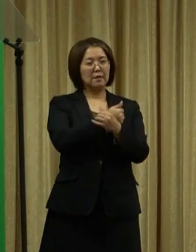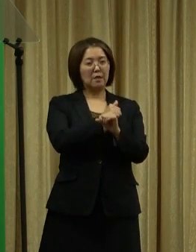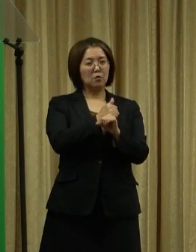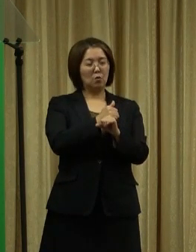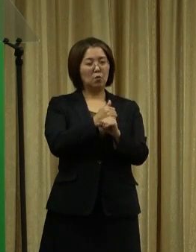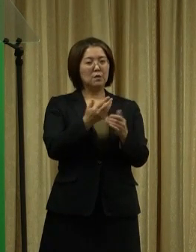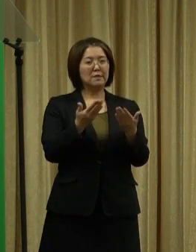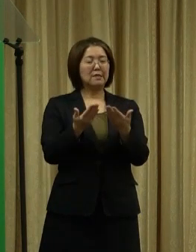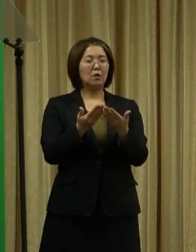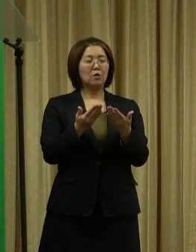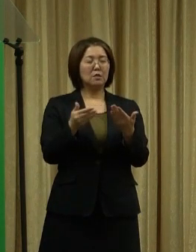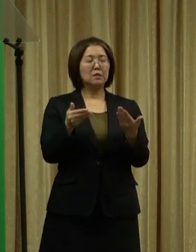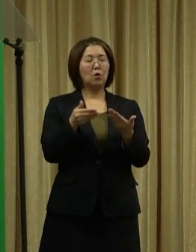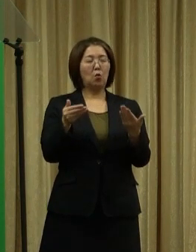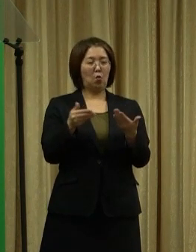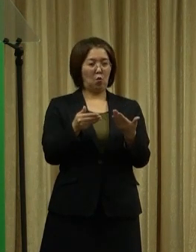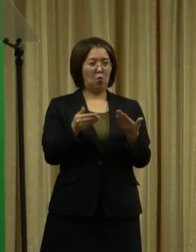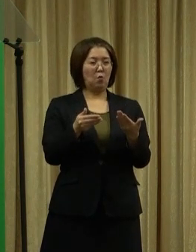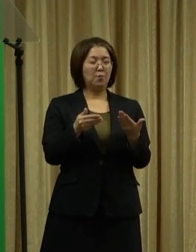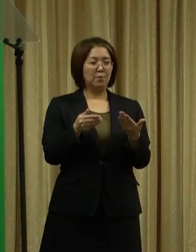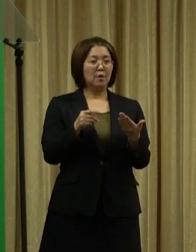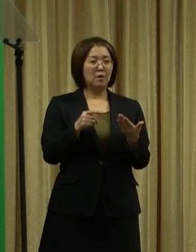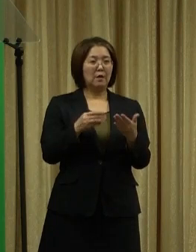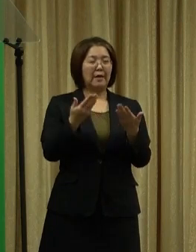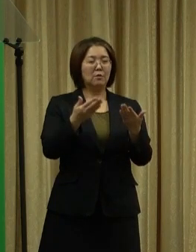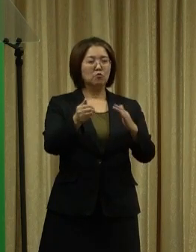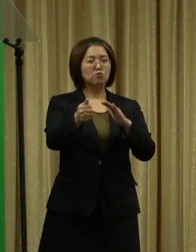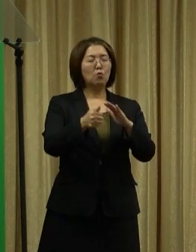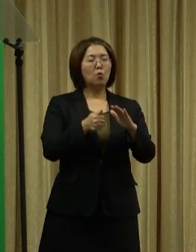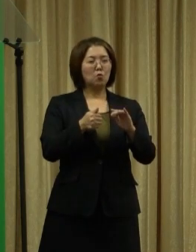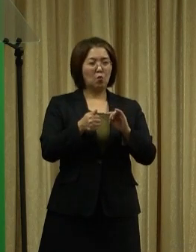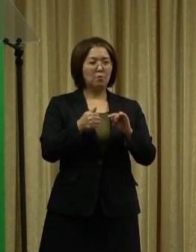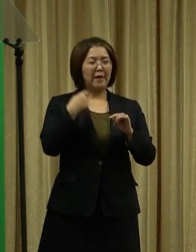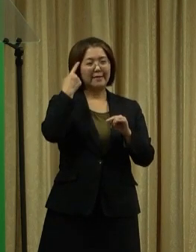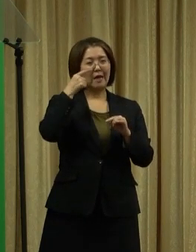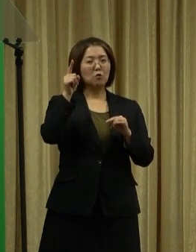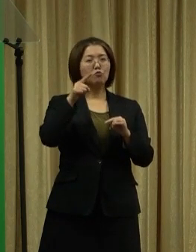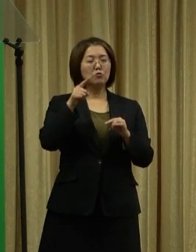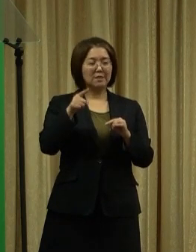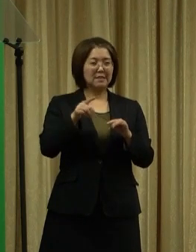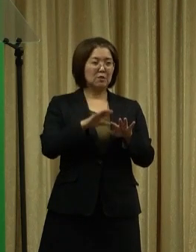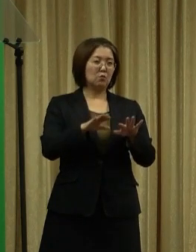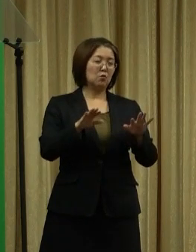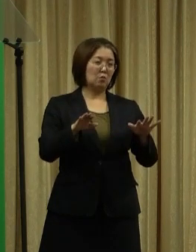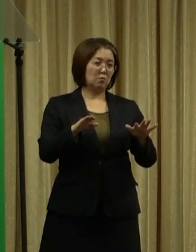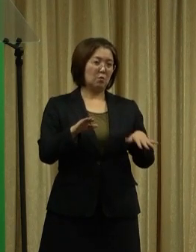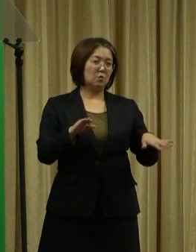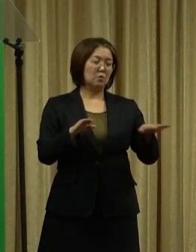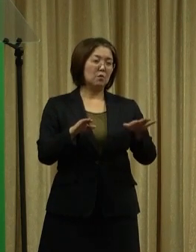業、これは不登校や外国人の児童生徒などの